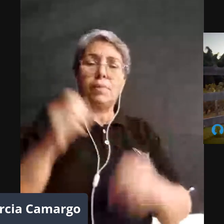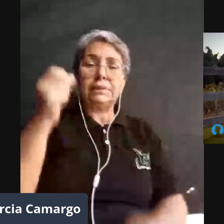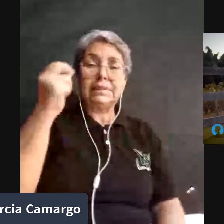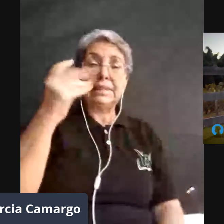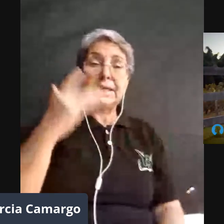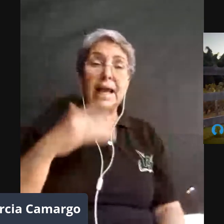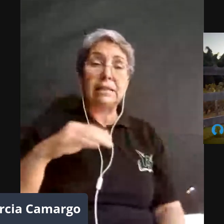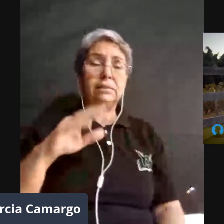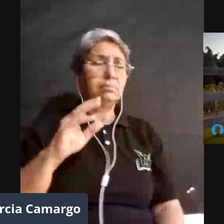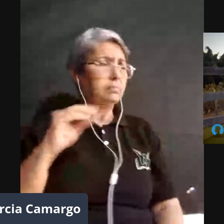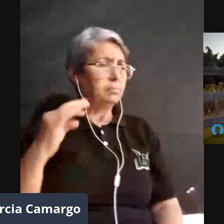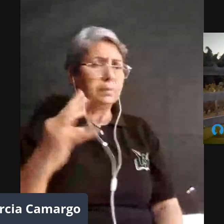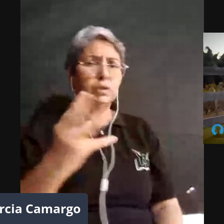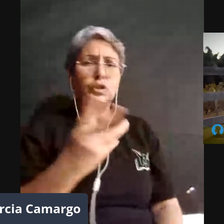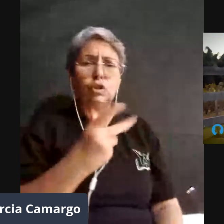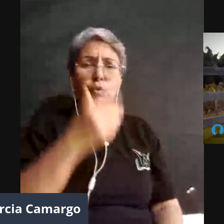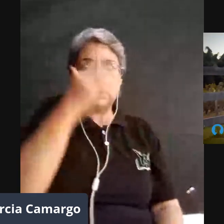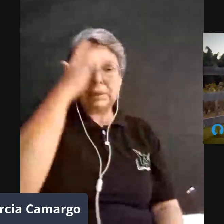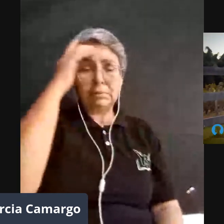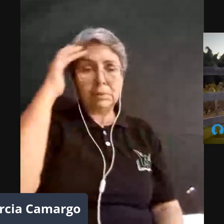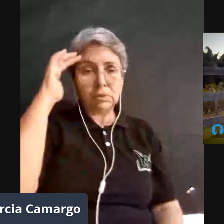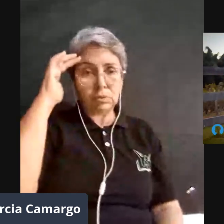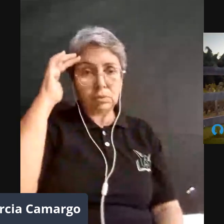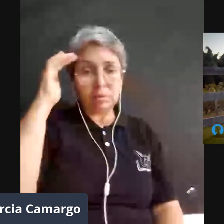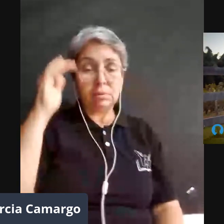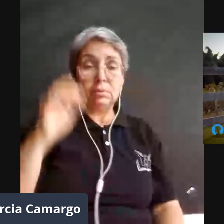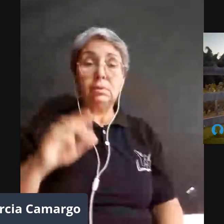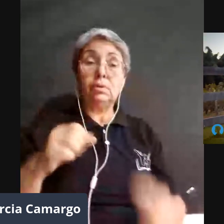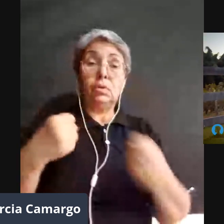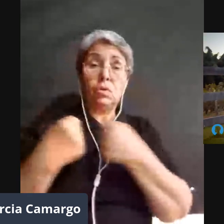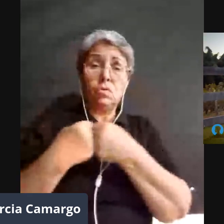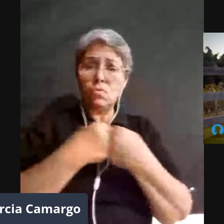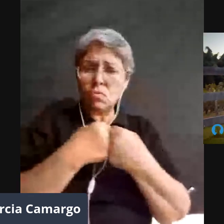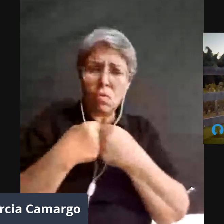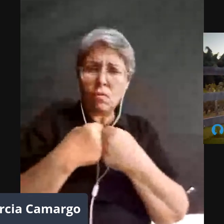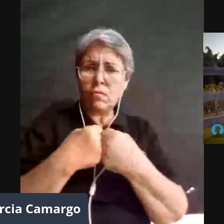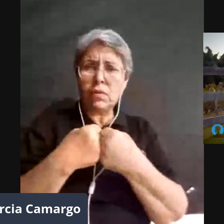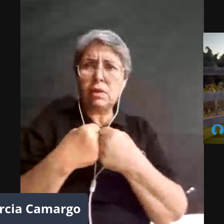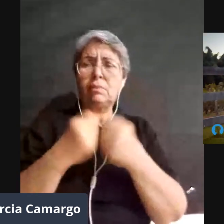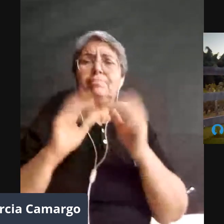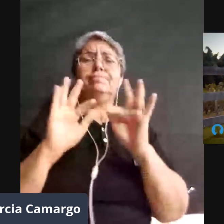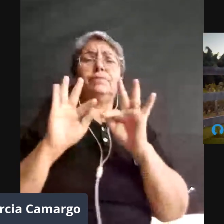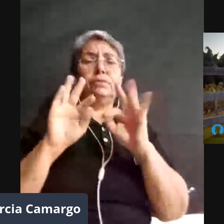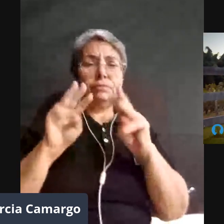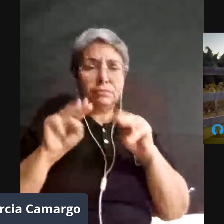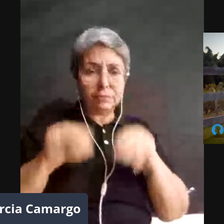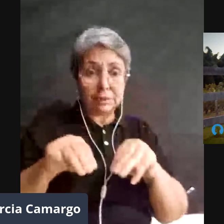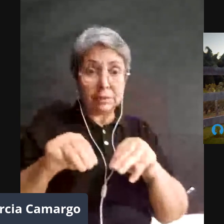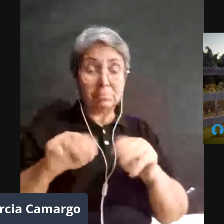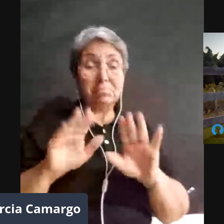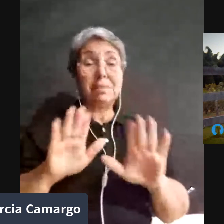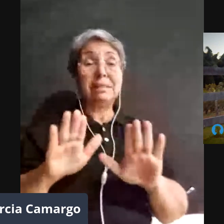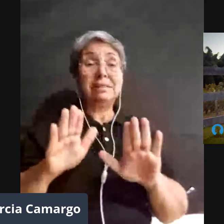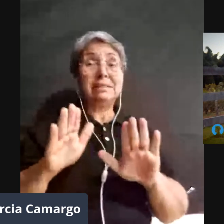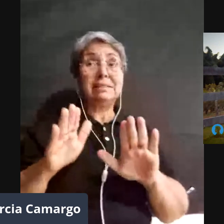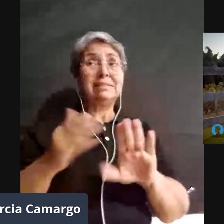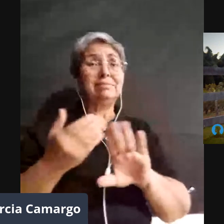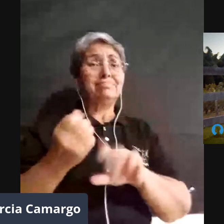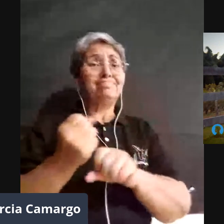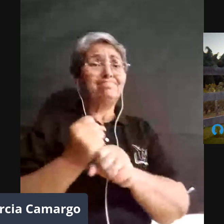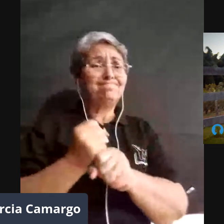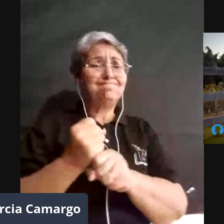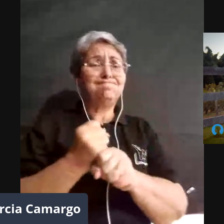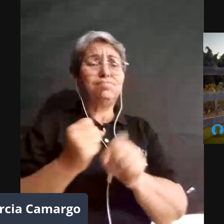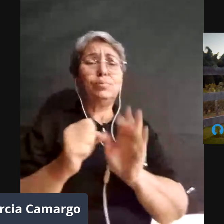grande conflito fosse trazido a um fim. Mas, meus irmãos, algo saiu errado um século atrás.